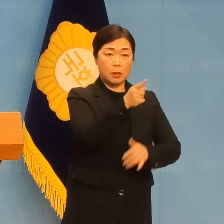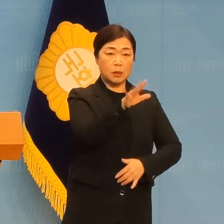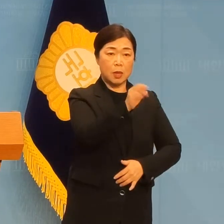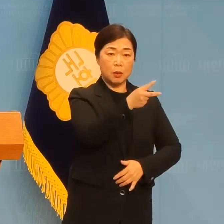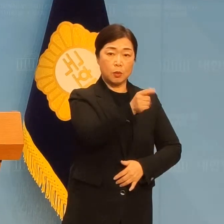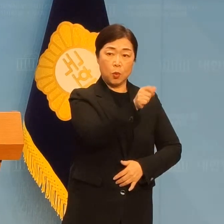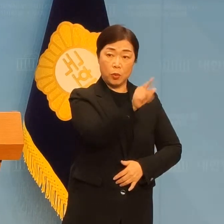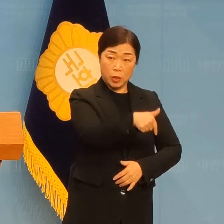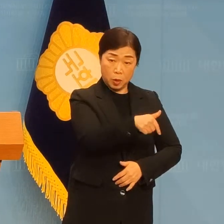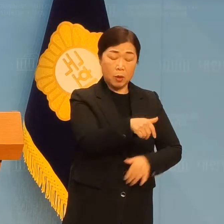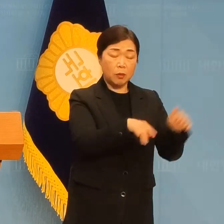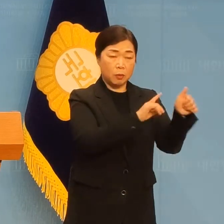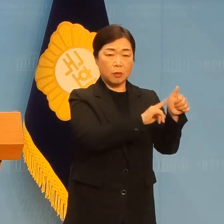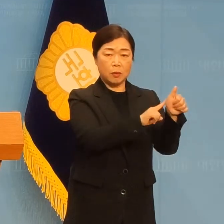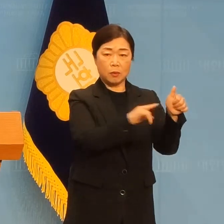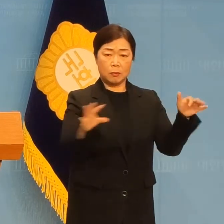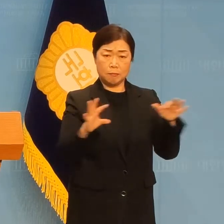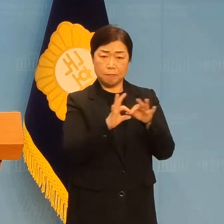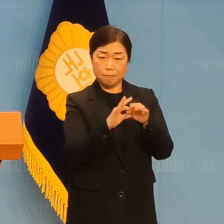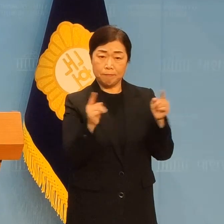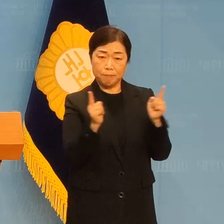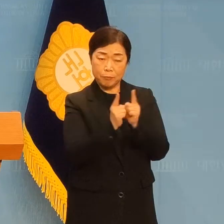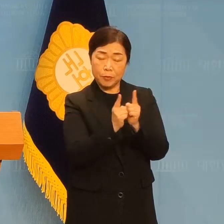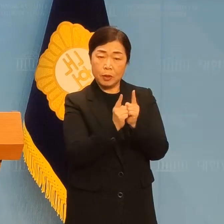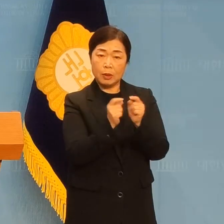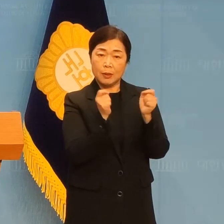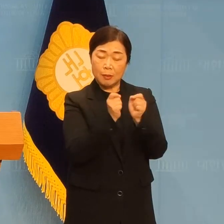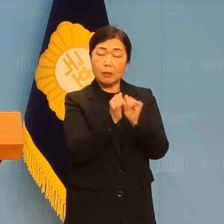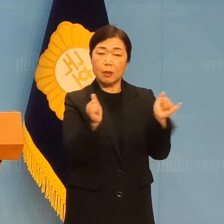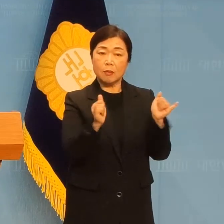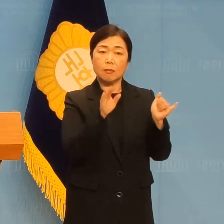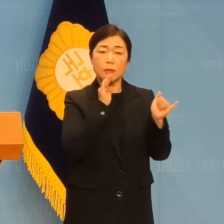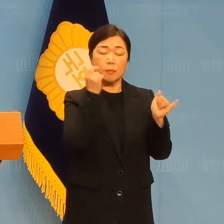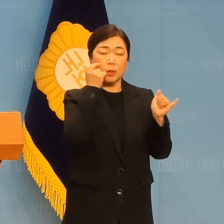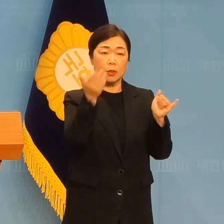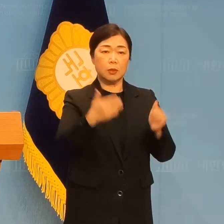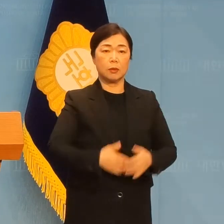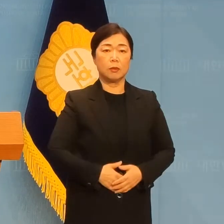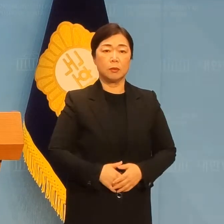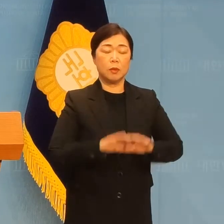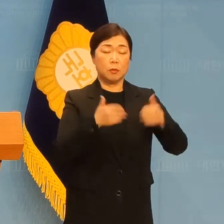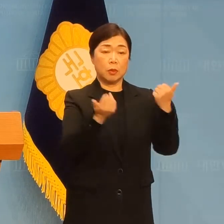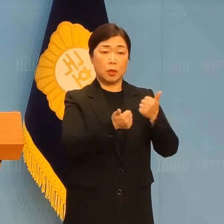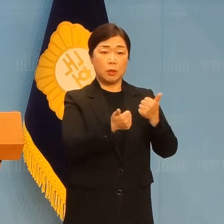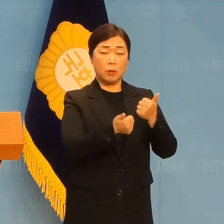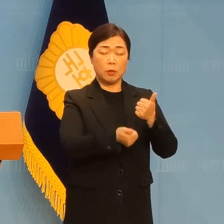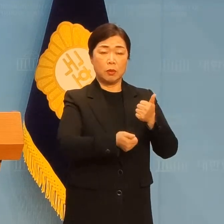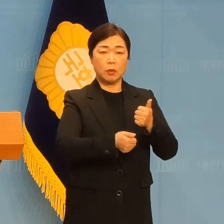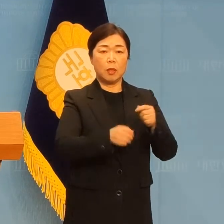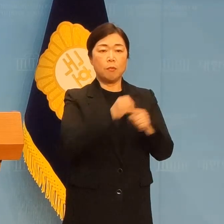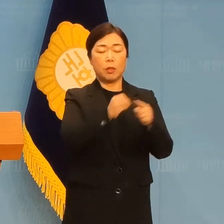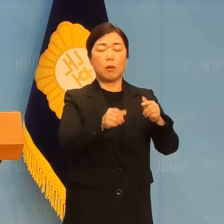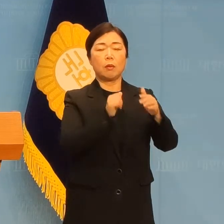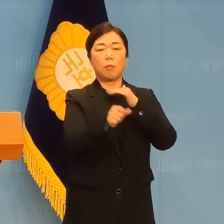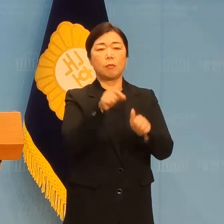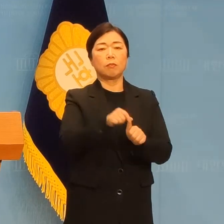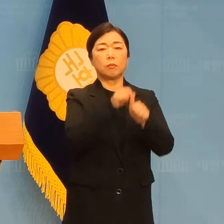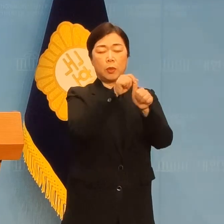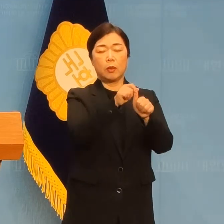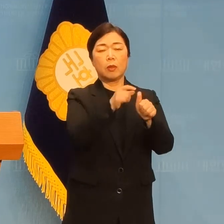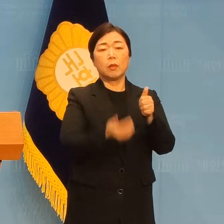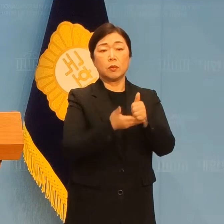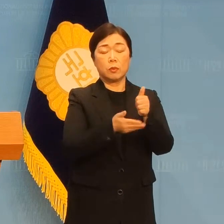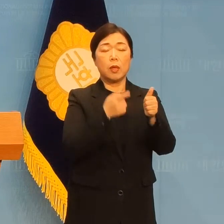즉각 확인하여 사퇴시켜야 합니다. 국회의원 비례대표 후보자 추천 과정에서 국민의힘에 입당한 통일교